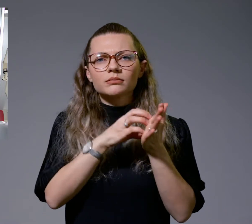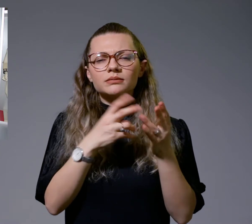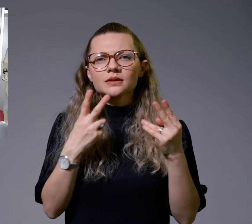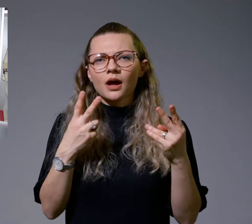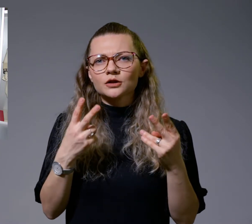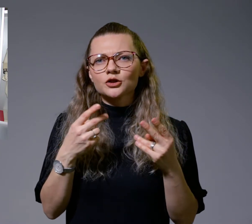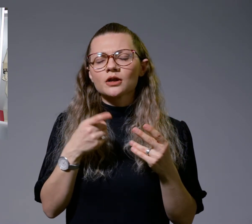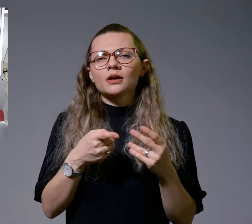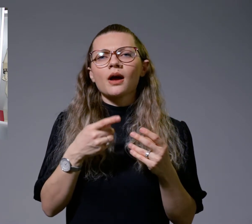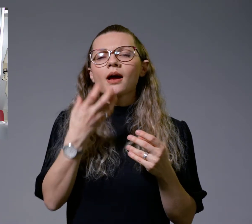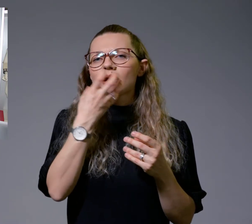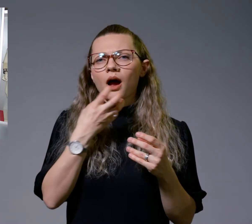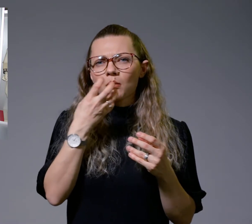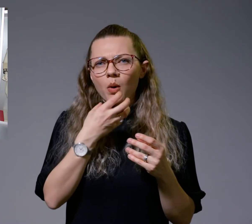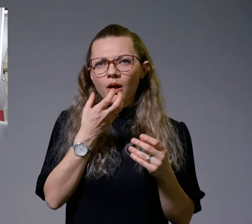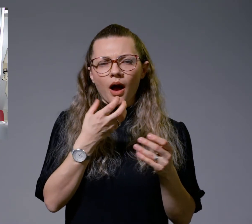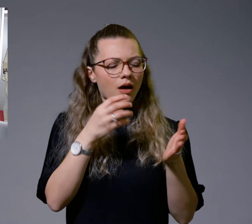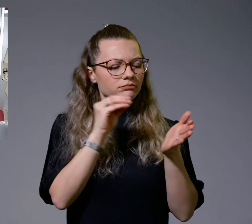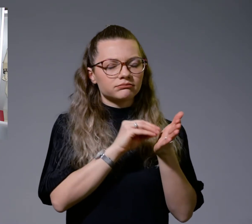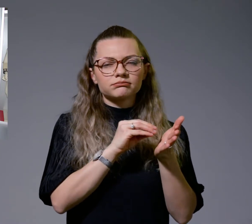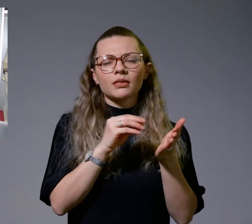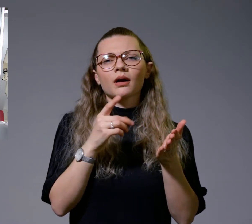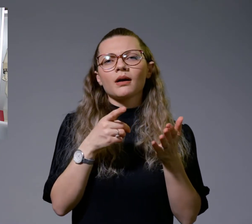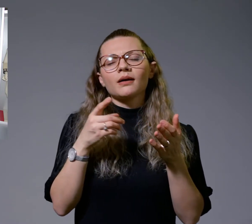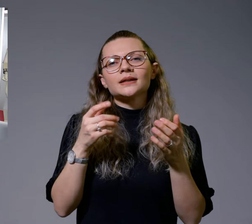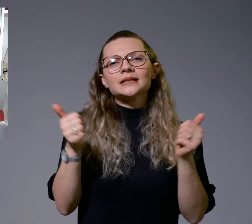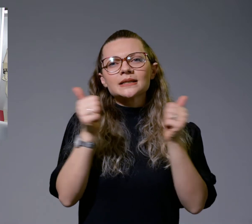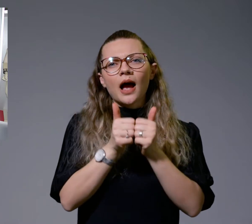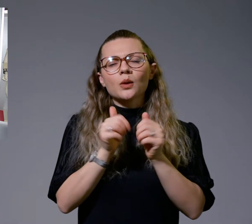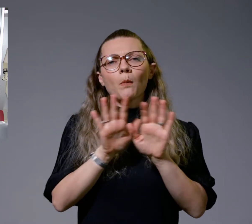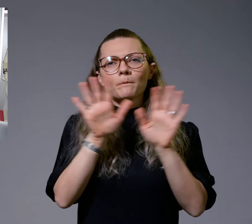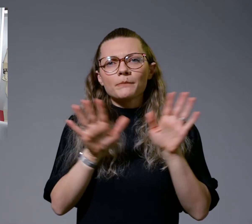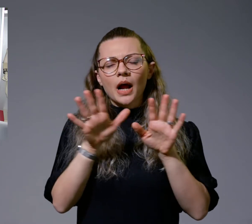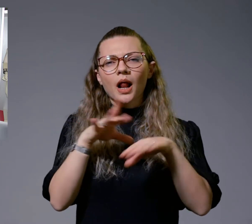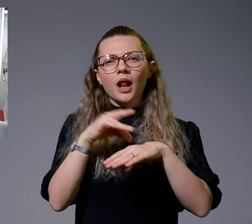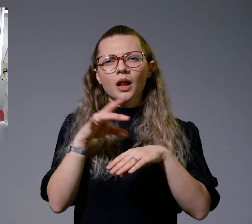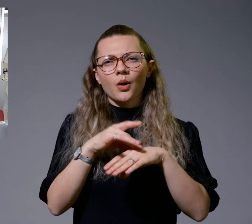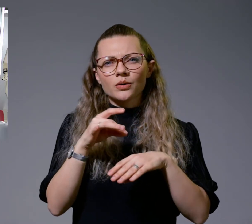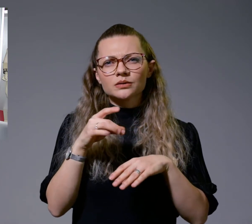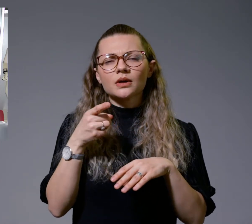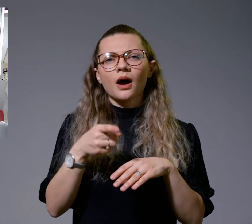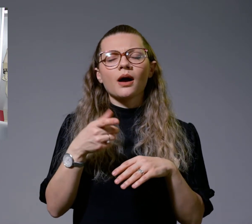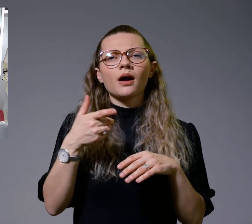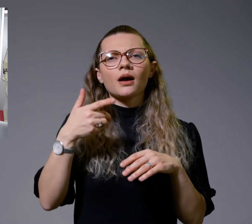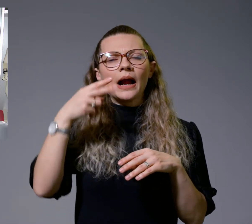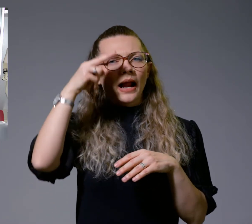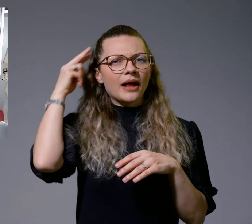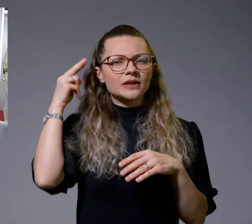Мотивот јаболка комбиниран со мотивот бела лоза кај невестинската кошула